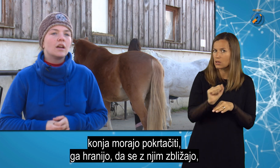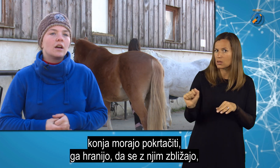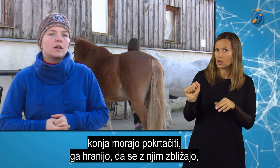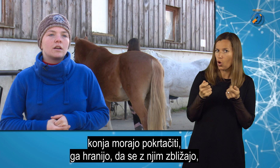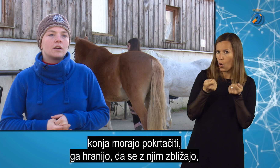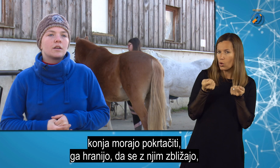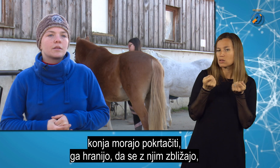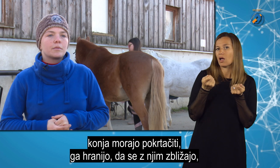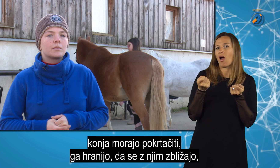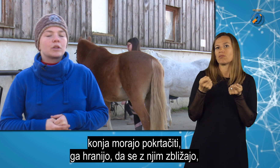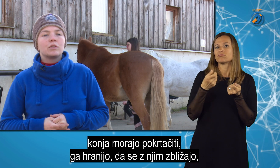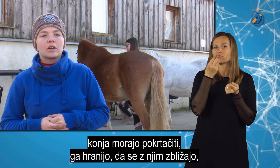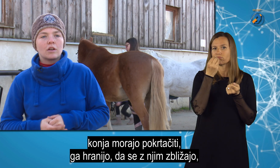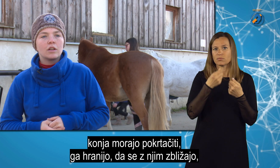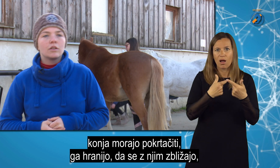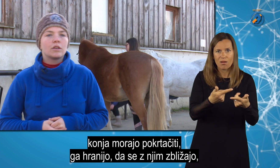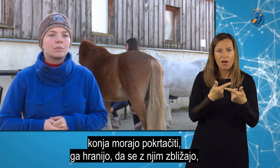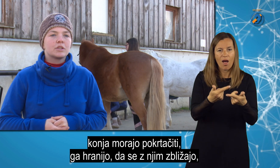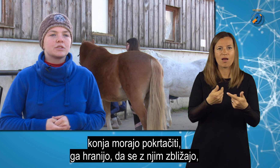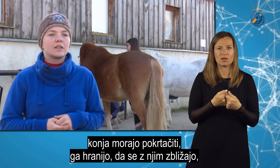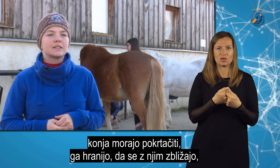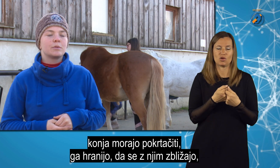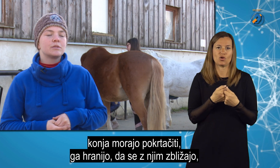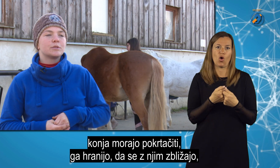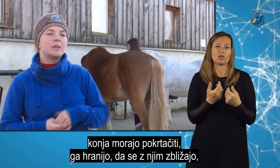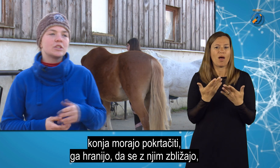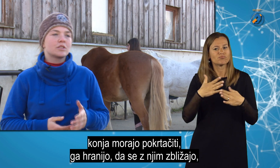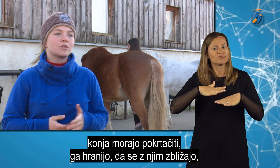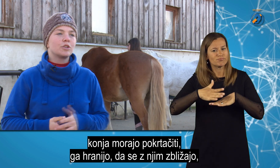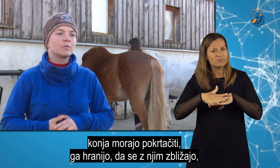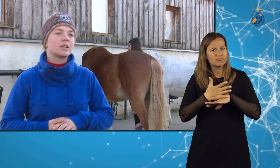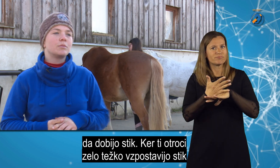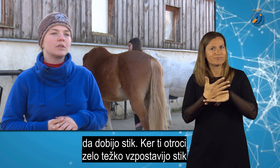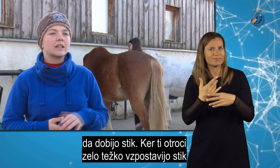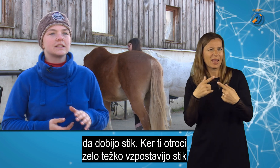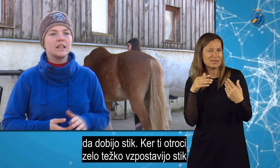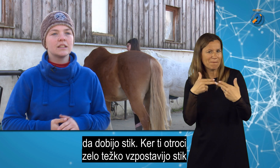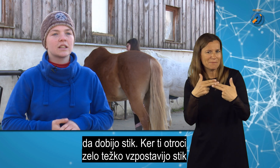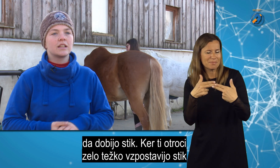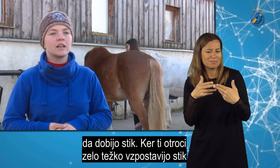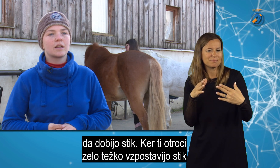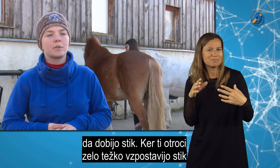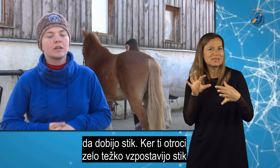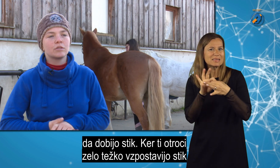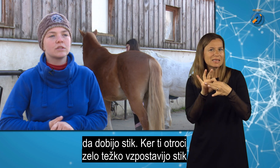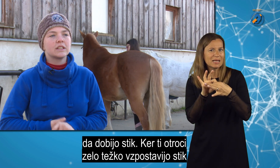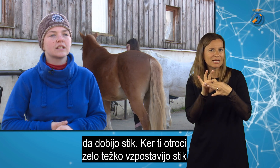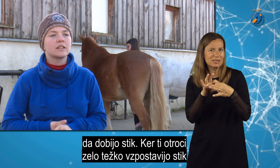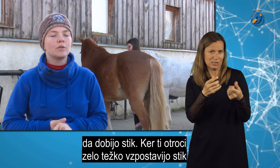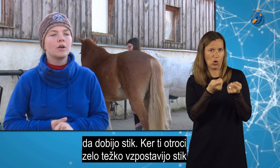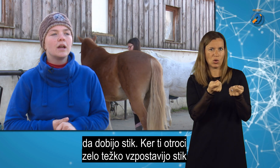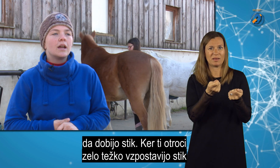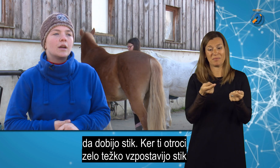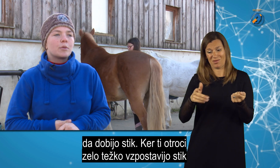pokrtačiti, ga tudi hranijo in pač, da se v bistvu zbližajo s konjem, da dobijo nek stik, zaradi tega, ker pri teh otrocih